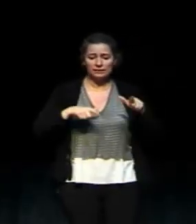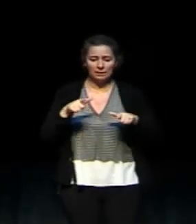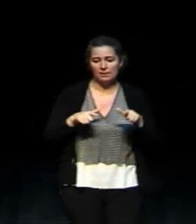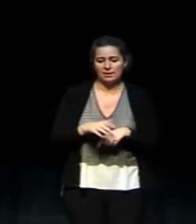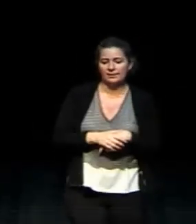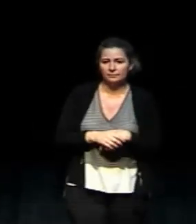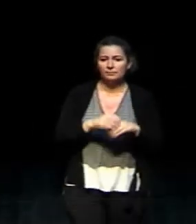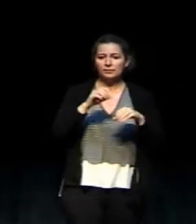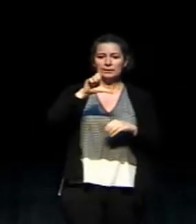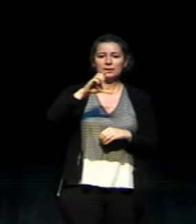possível você trabalhar aqui?